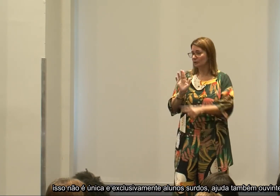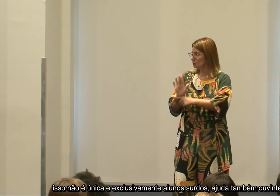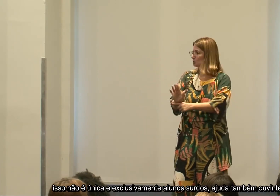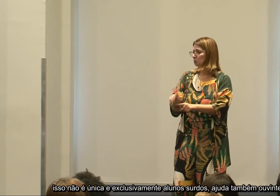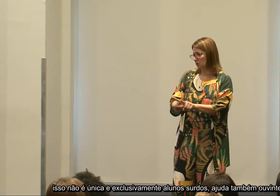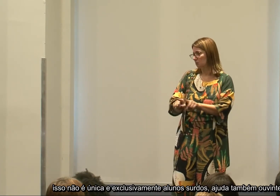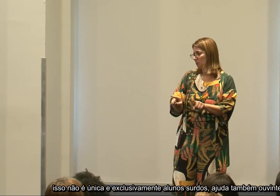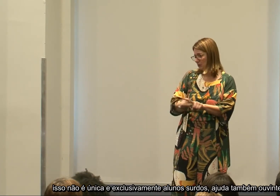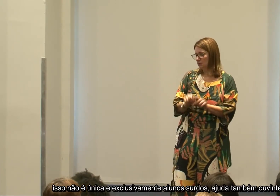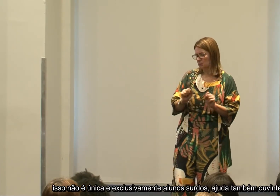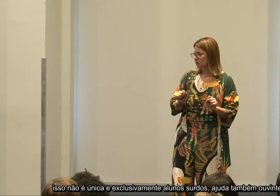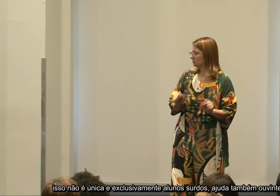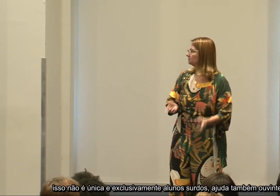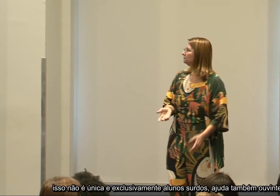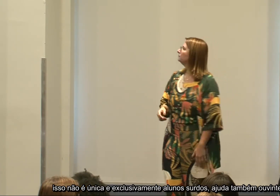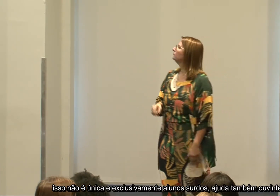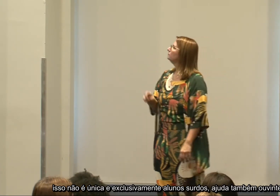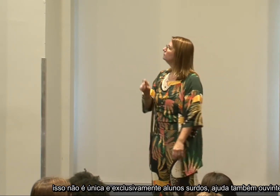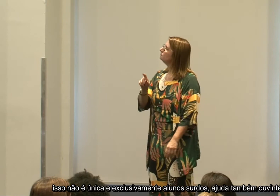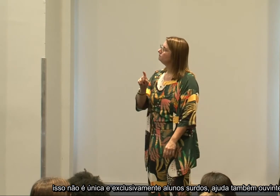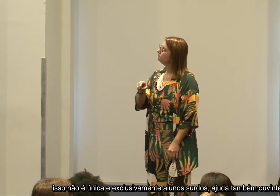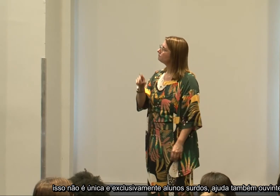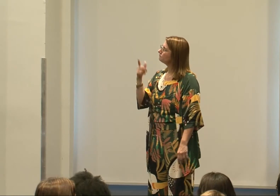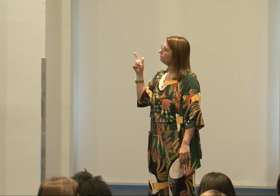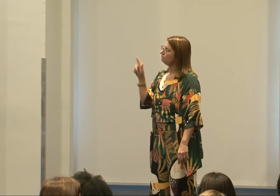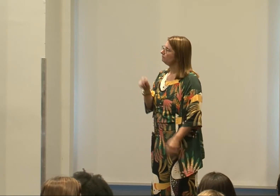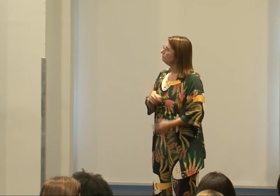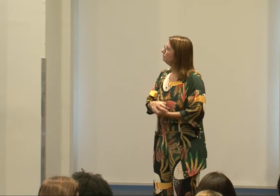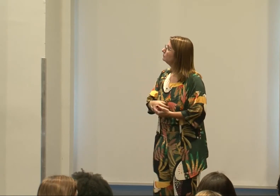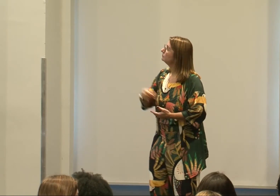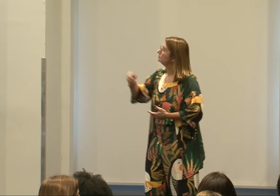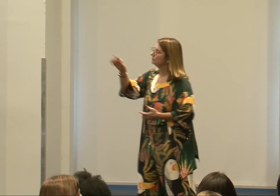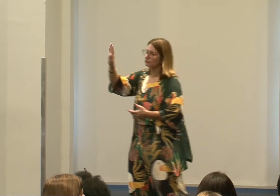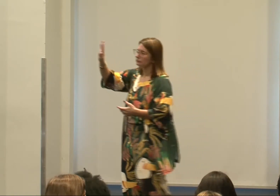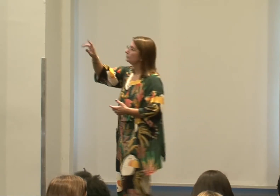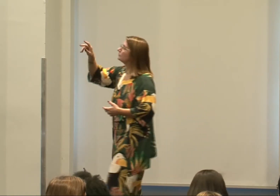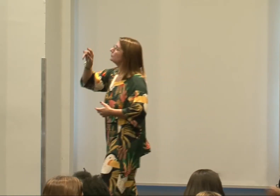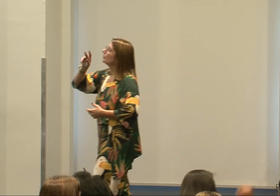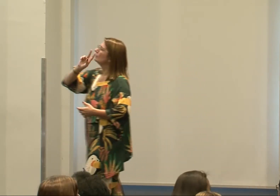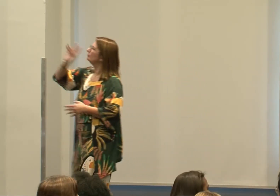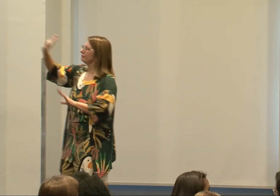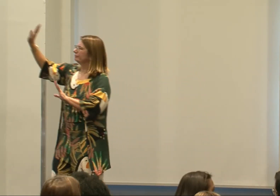surdos. Isso ajuda também ouvintes.